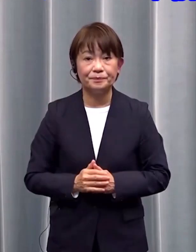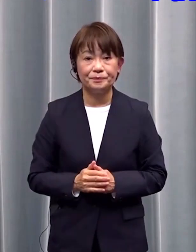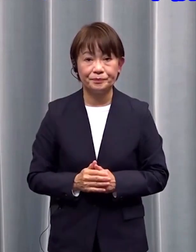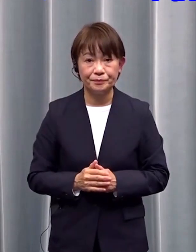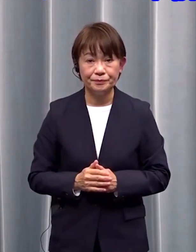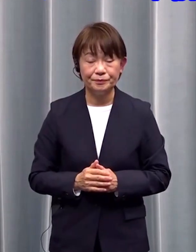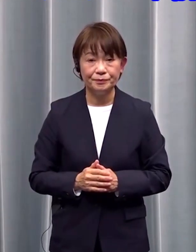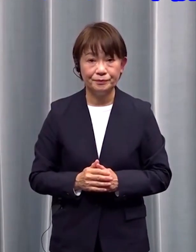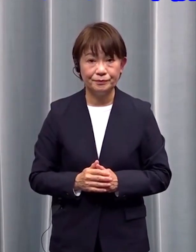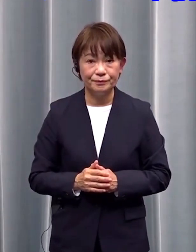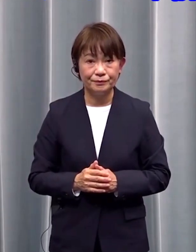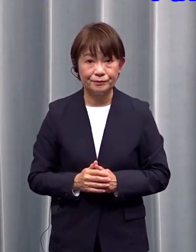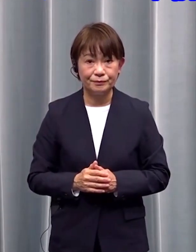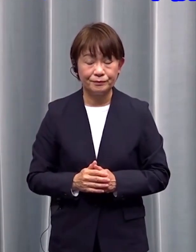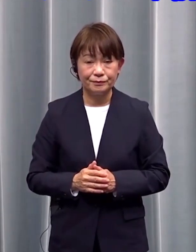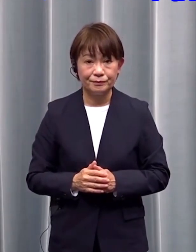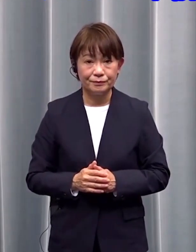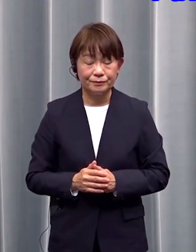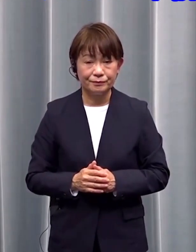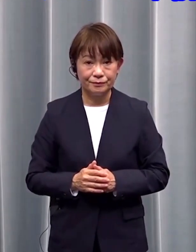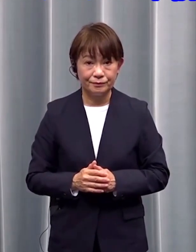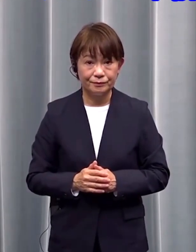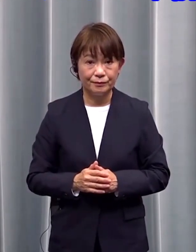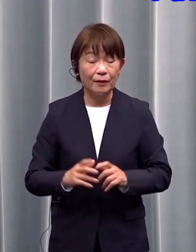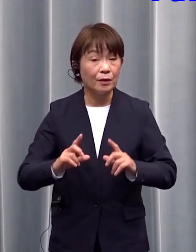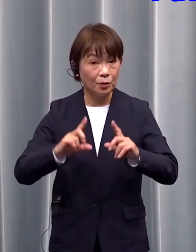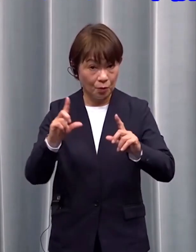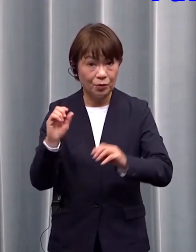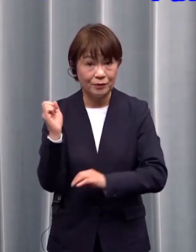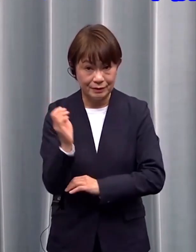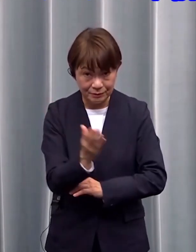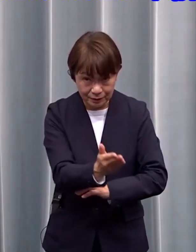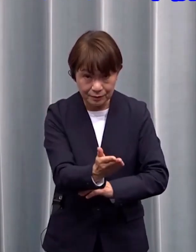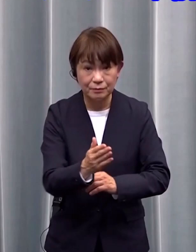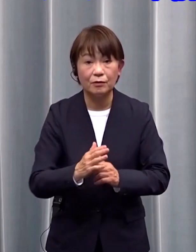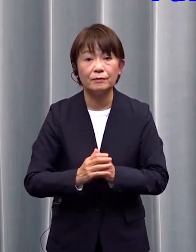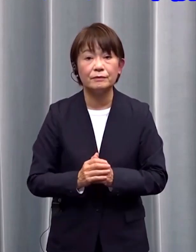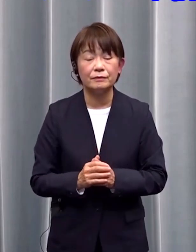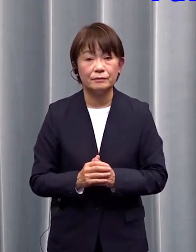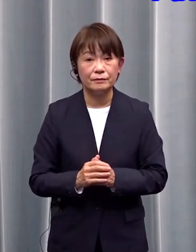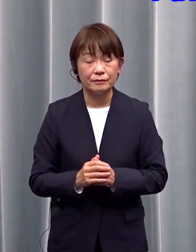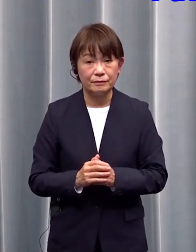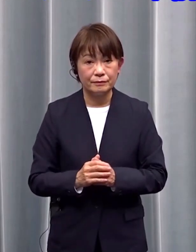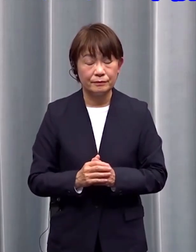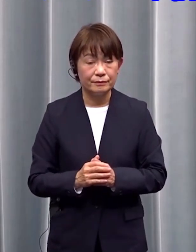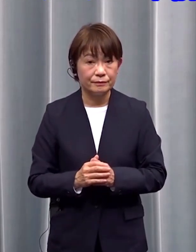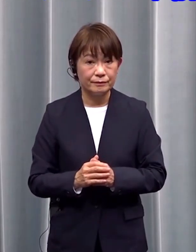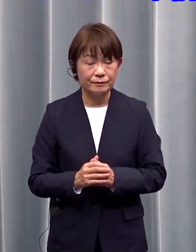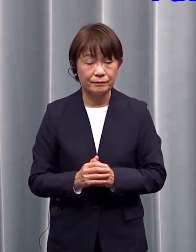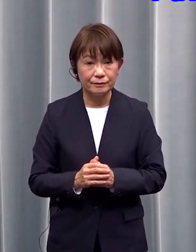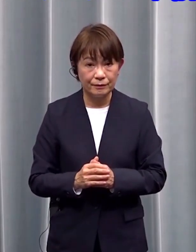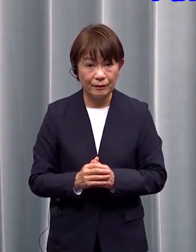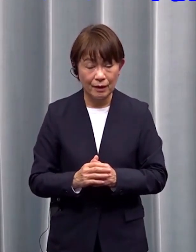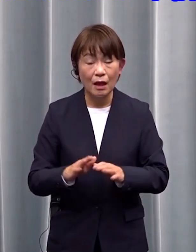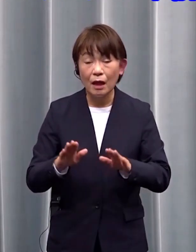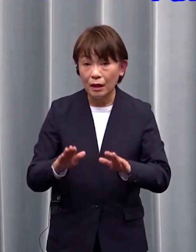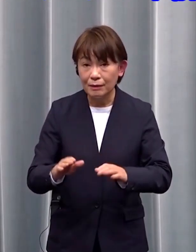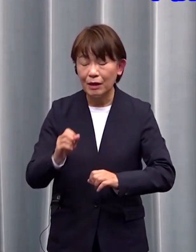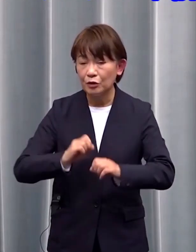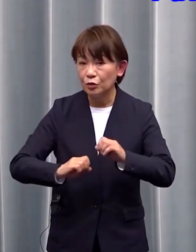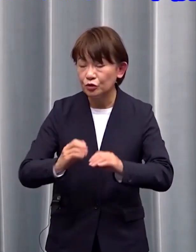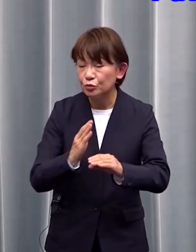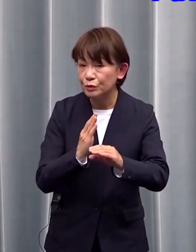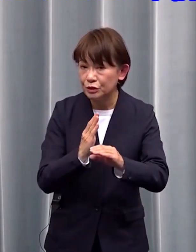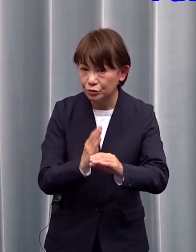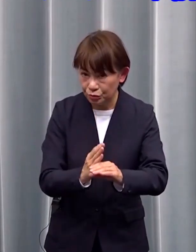連で。 はい、 すみません、東京もちびです。もう夏に出して取り組んでいくと言いながら、